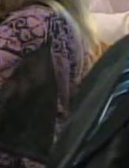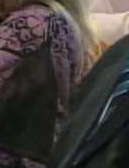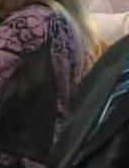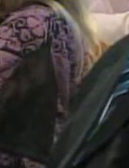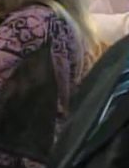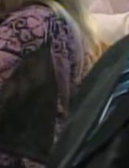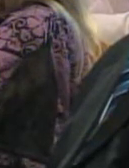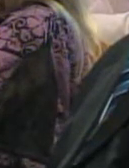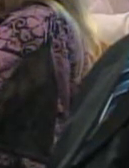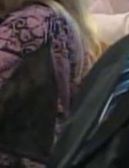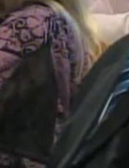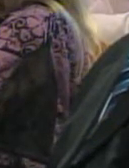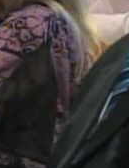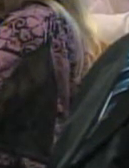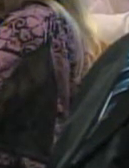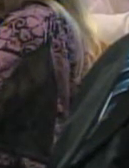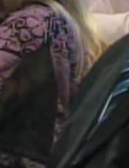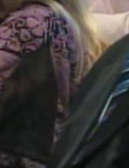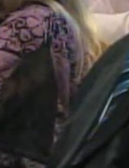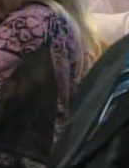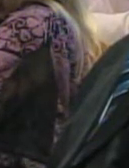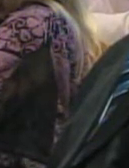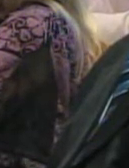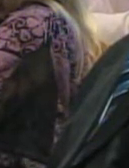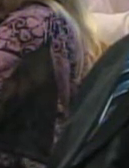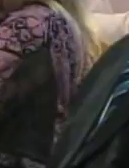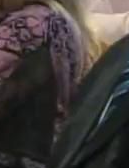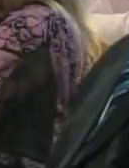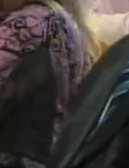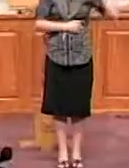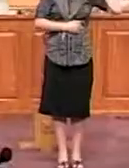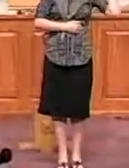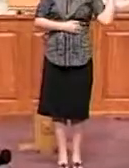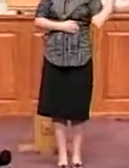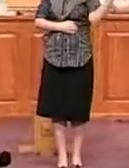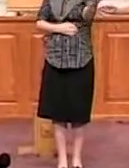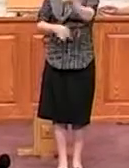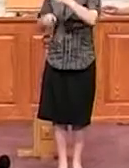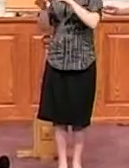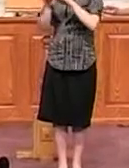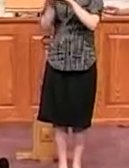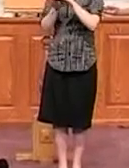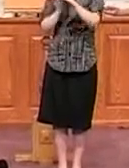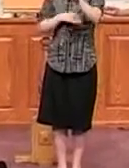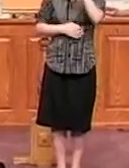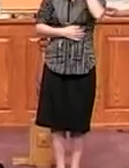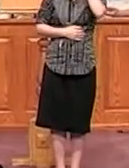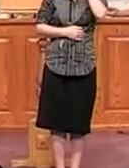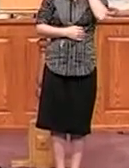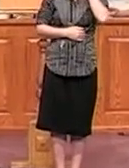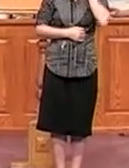познание Бога, И в одно сплошное